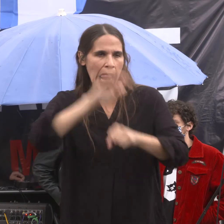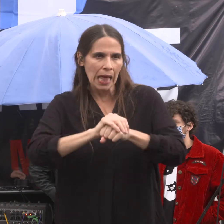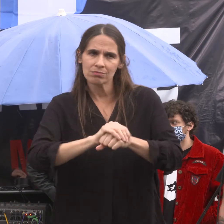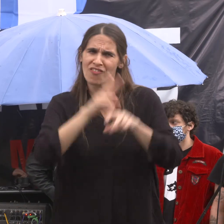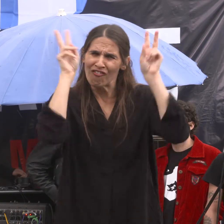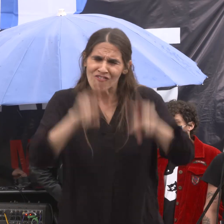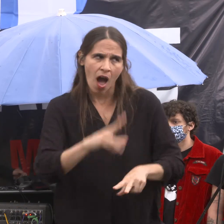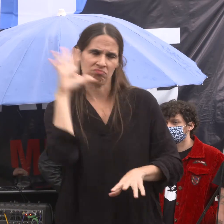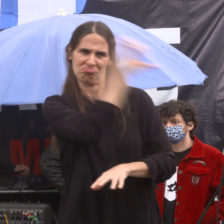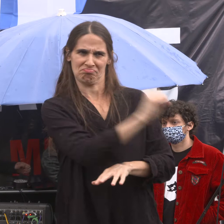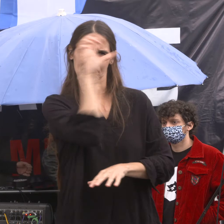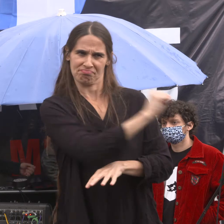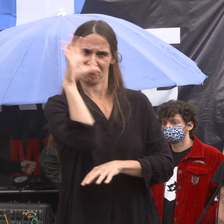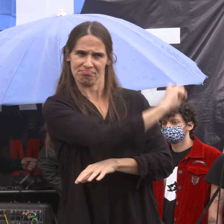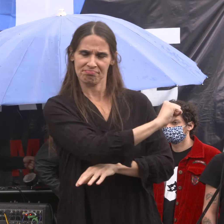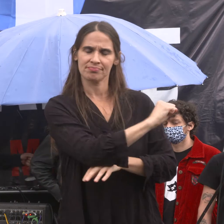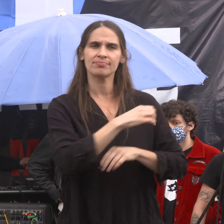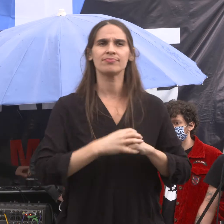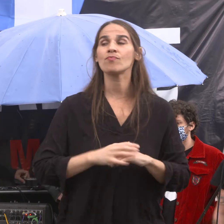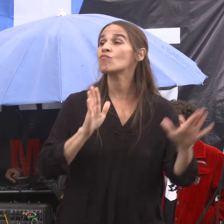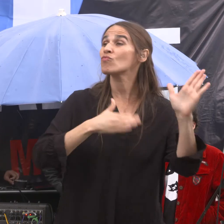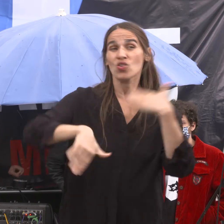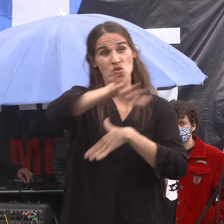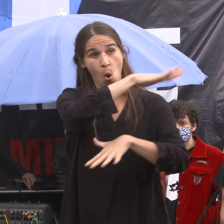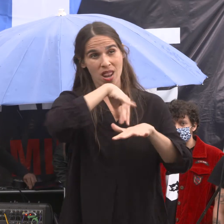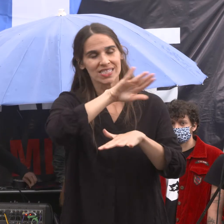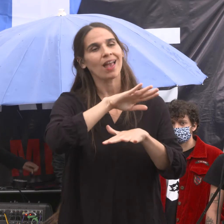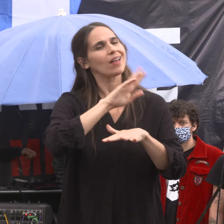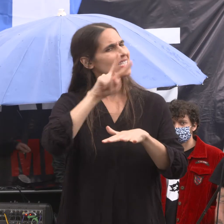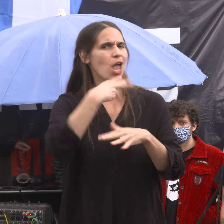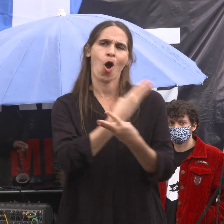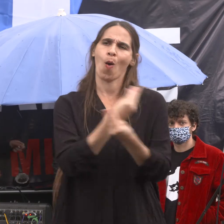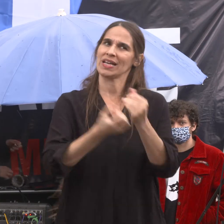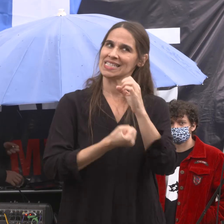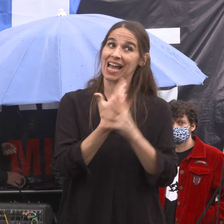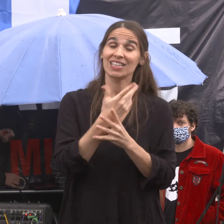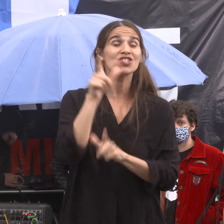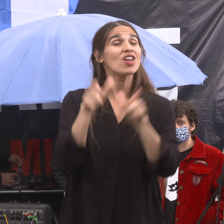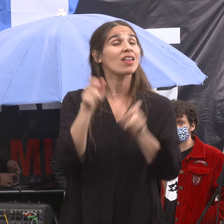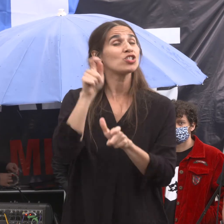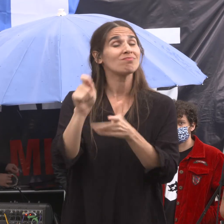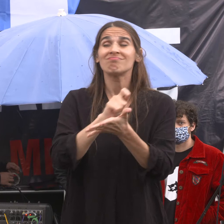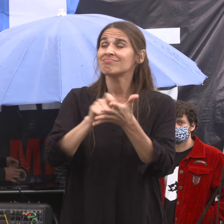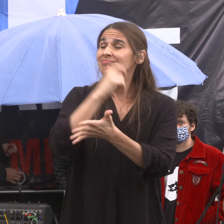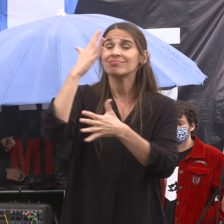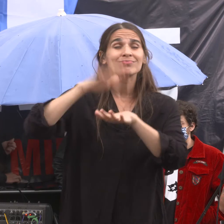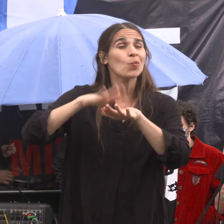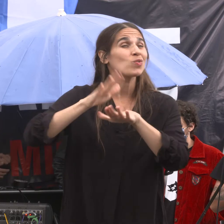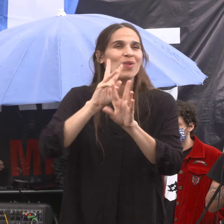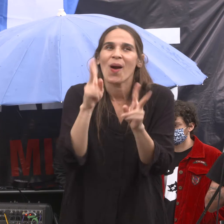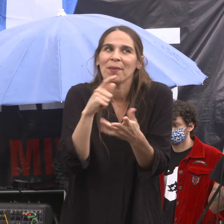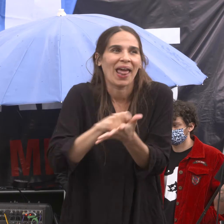מתפוצצים. כל אלה יספקו חומרים יצירתיים שטובי התסריטאים לא יוכלו